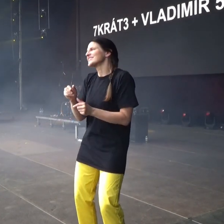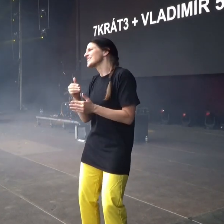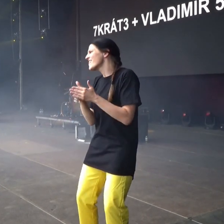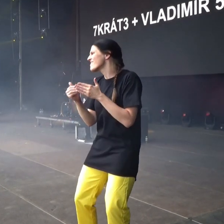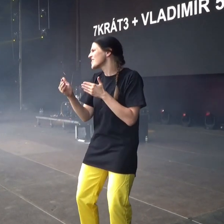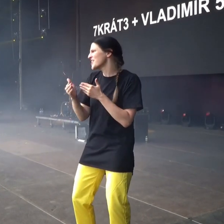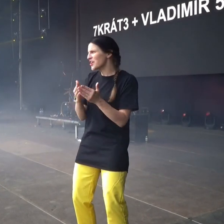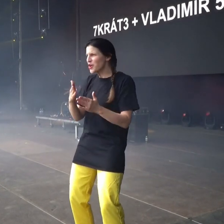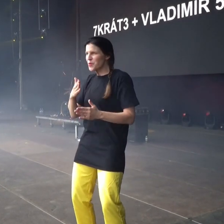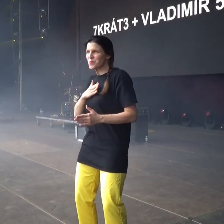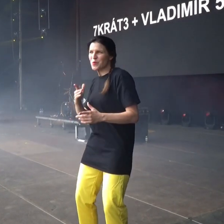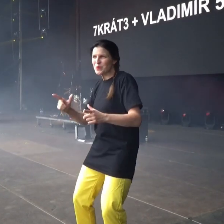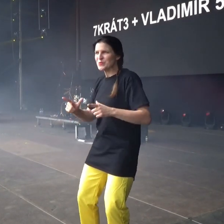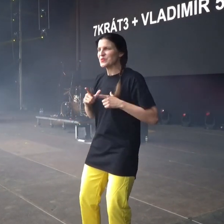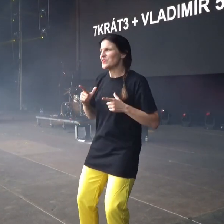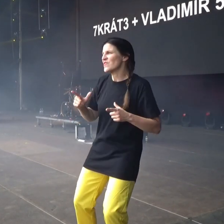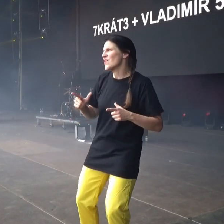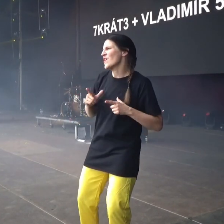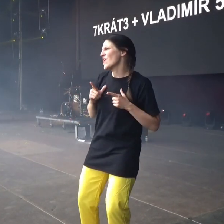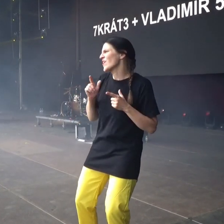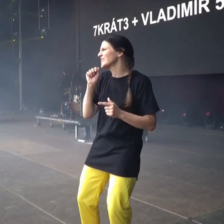důmhrám se vzistě sem.